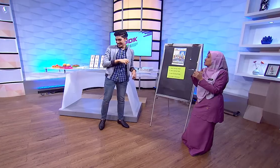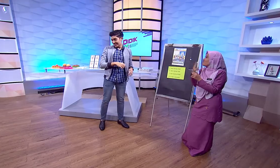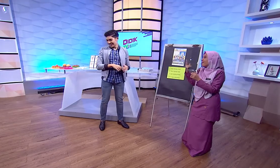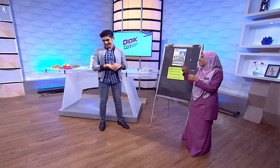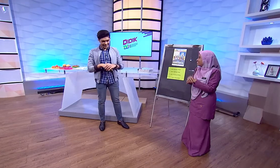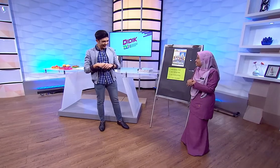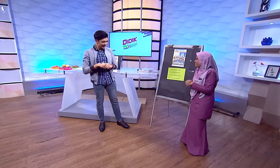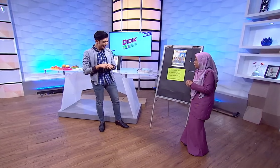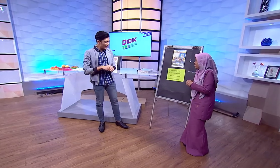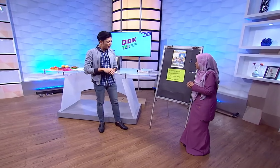sesuai